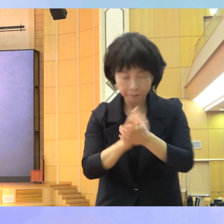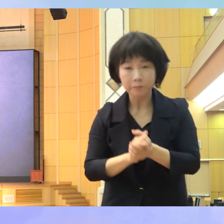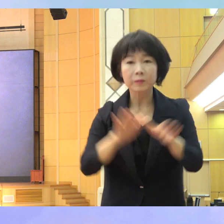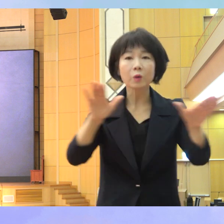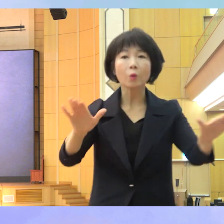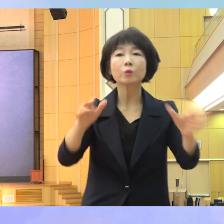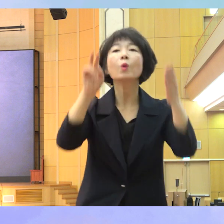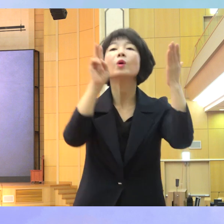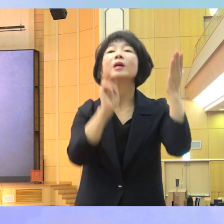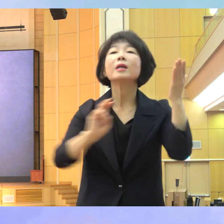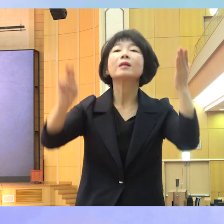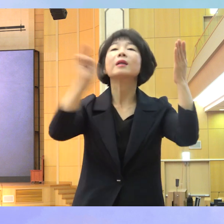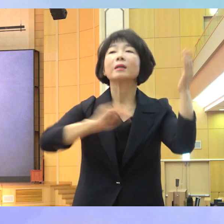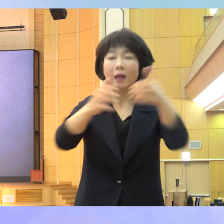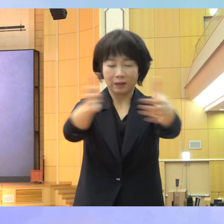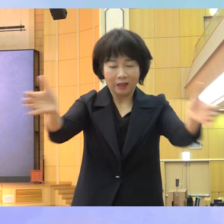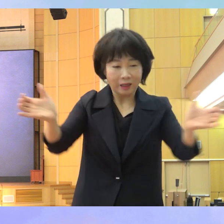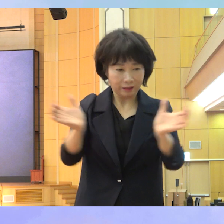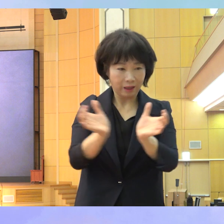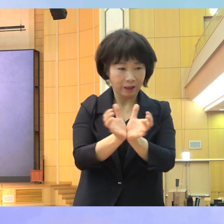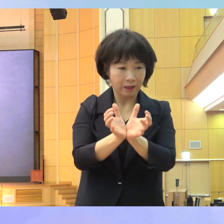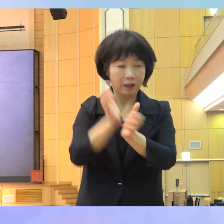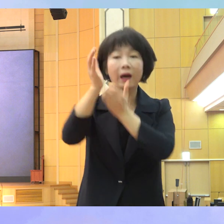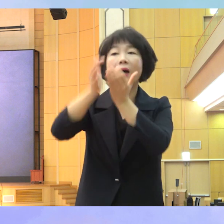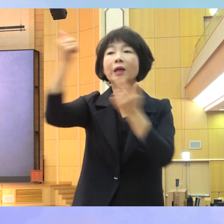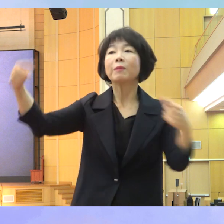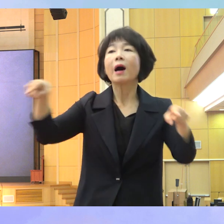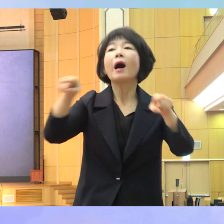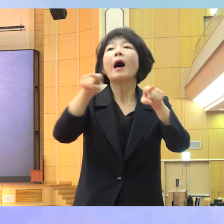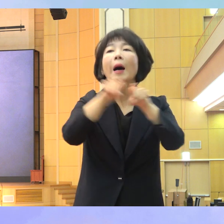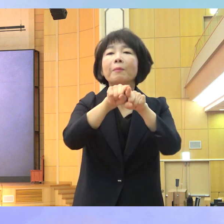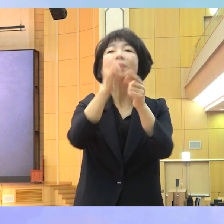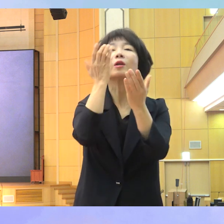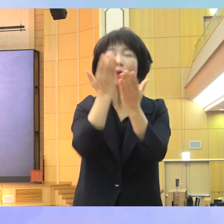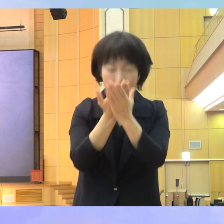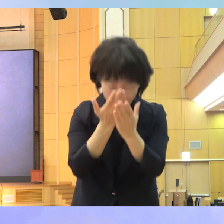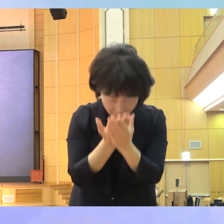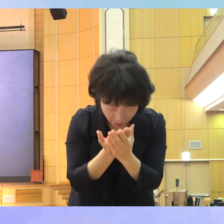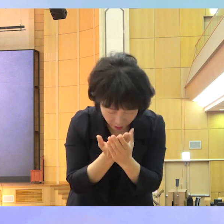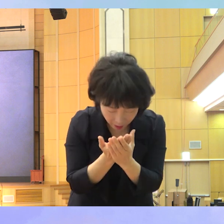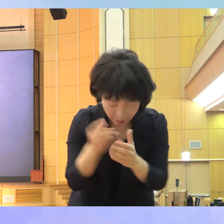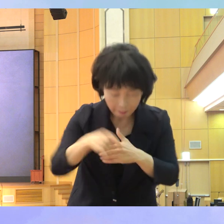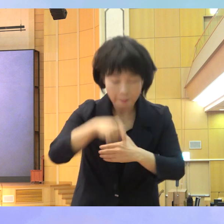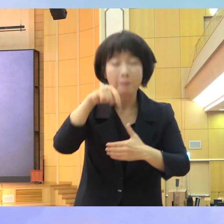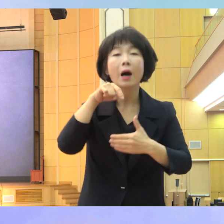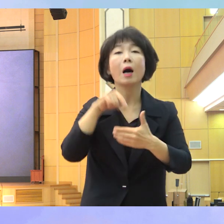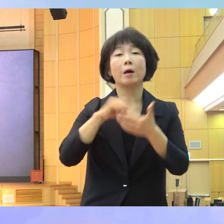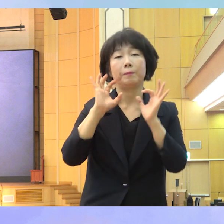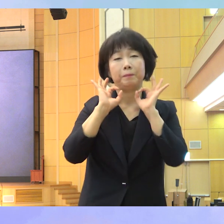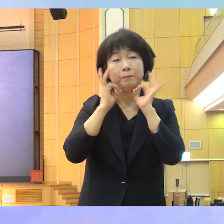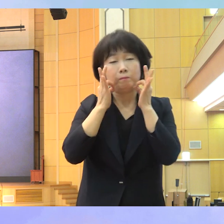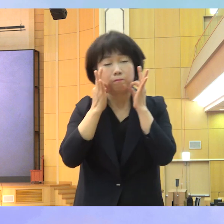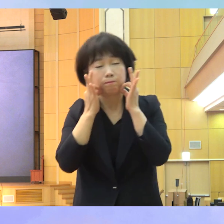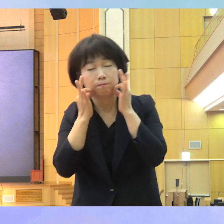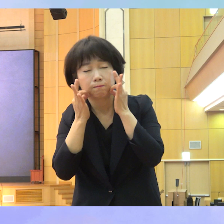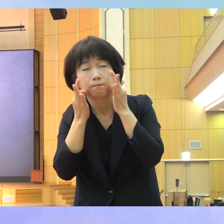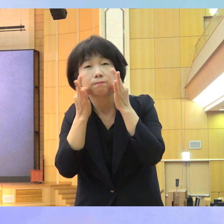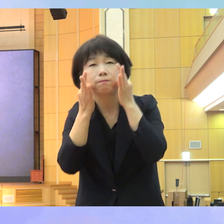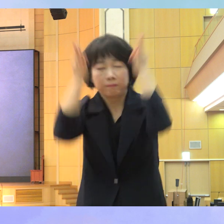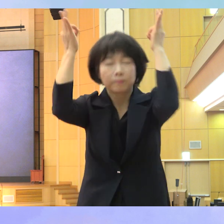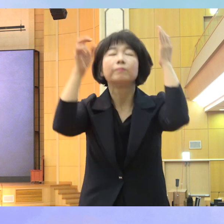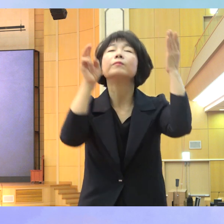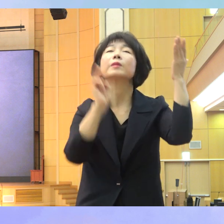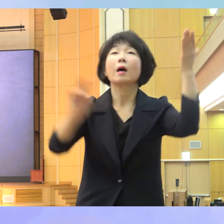주님 앞에 찬양하는 찬양대 위에 주님 함께하여 주옵소서. 온 마음을 다하여서 주님 앞에 드려지는